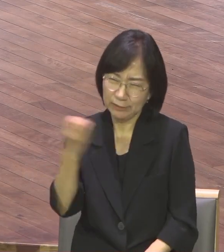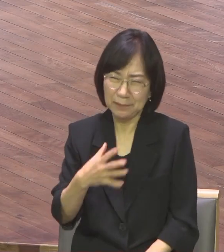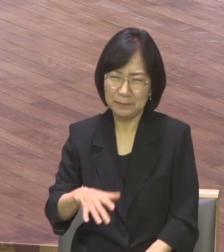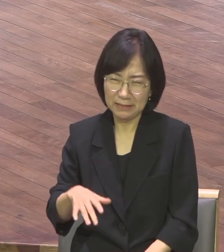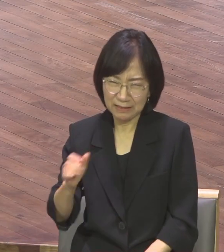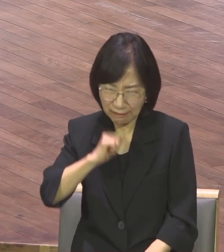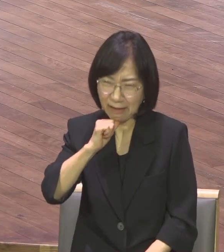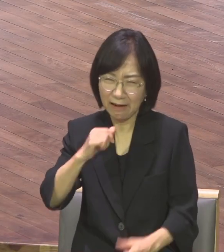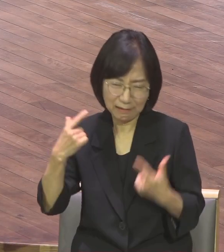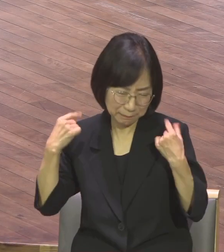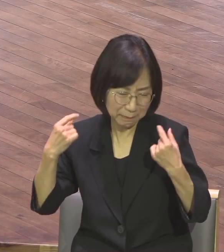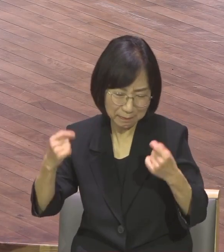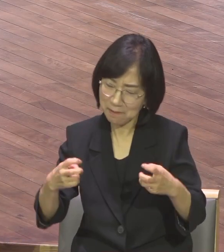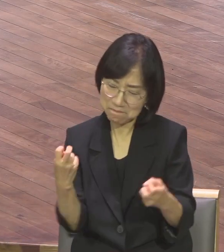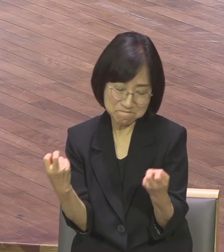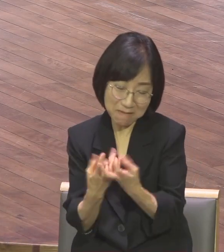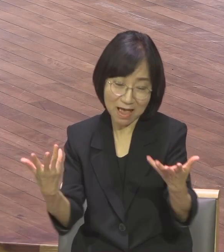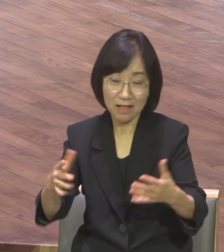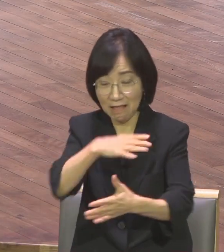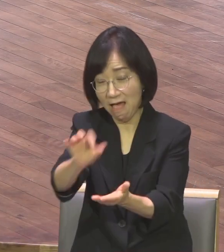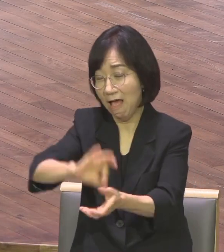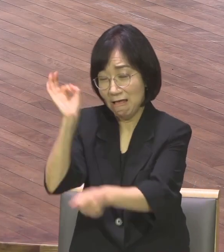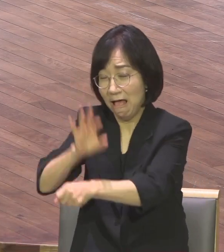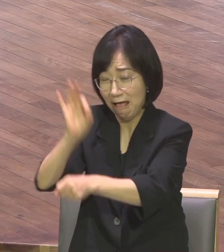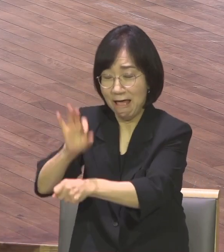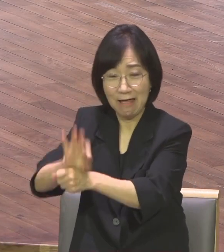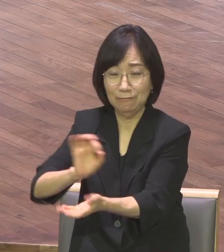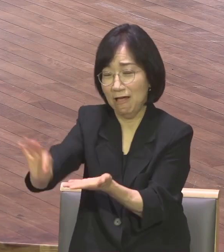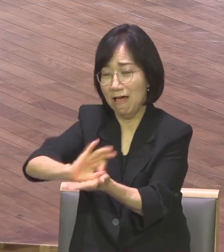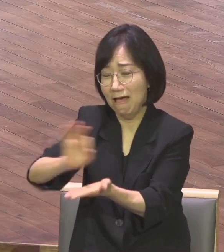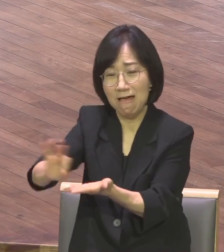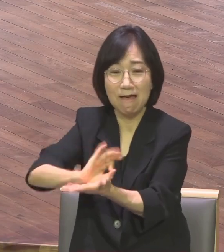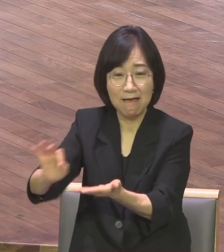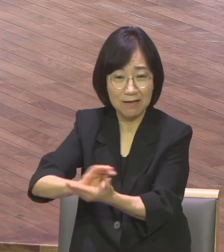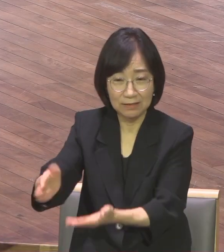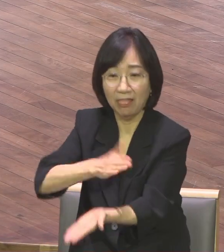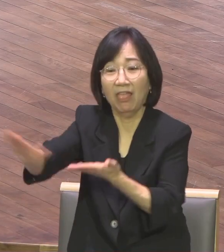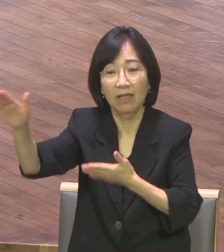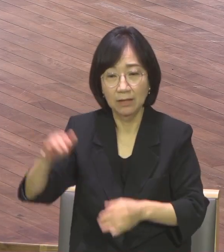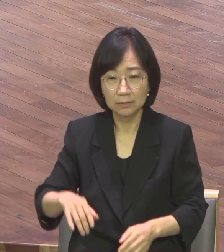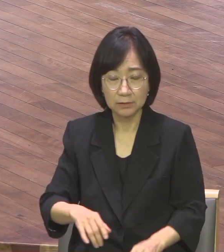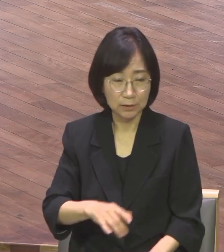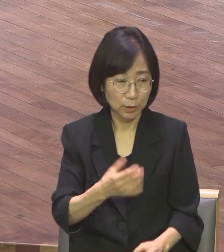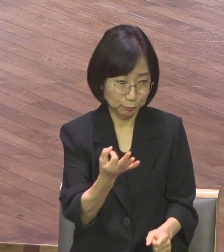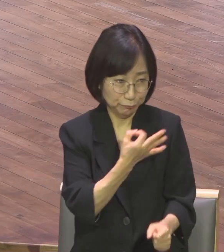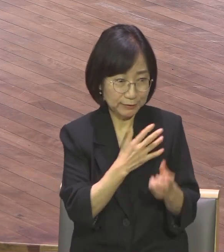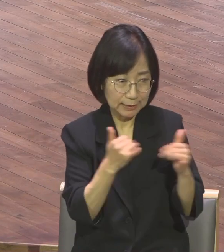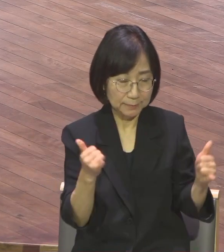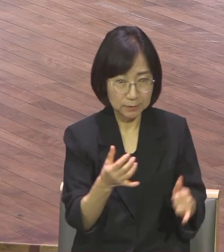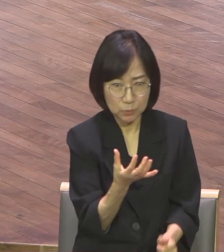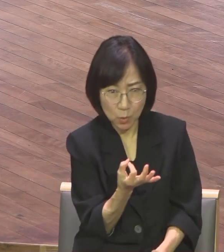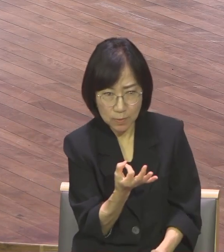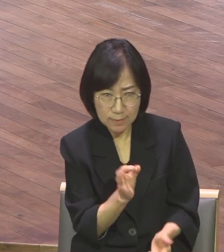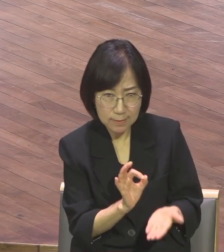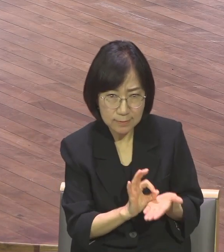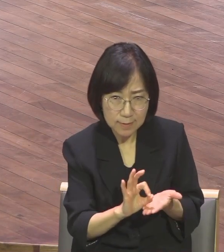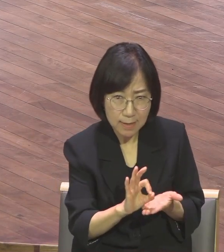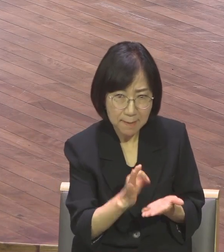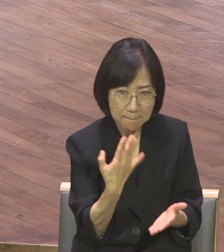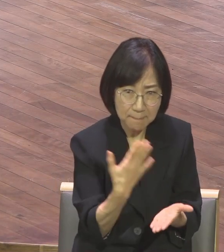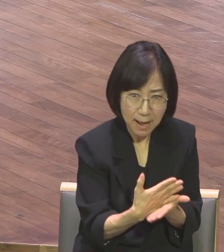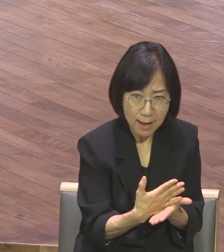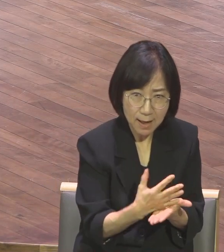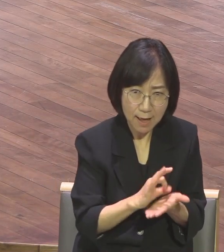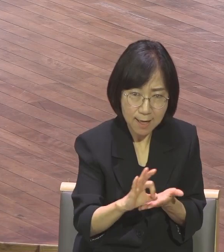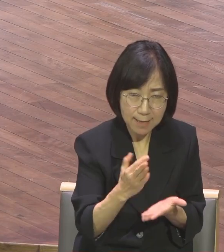거. 저 고급 아파트 그런 거 안 삽니다. 그 뭐 돈 안 씁니다. 착착 재지요.